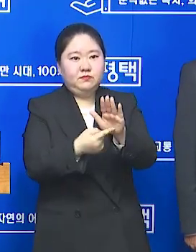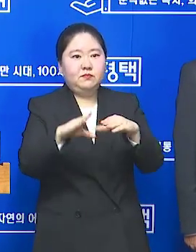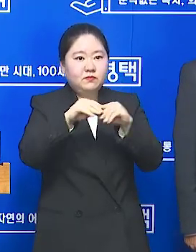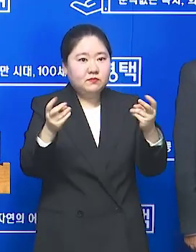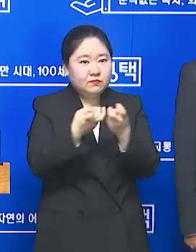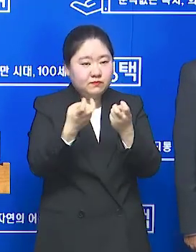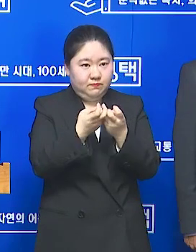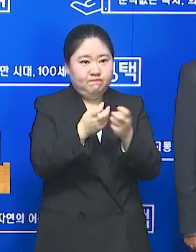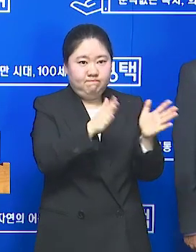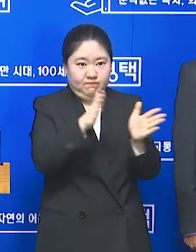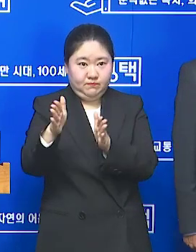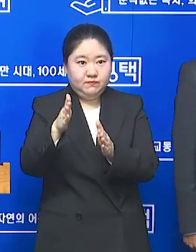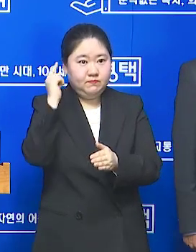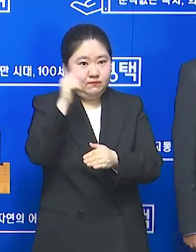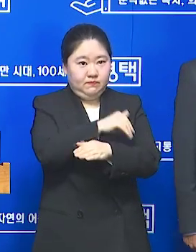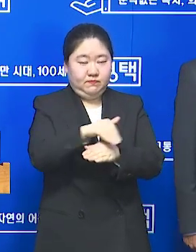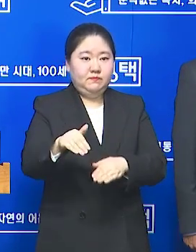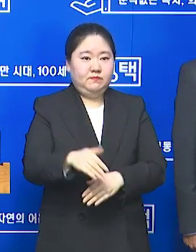될 것입니다.